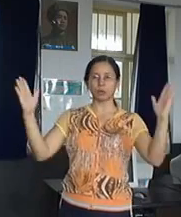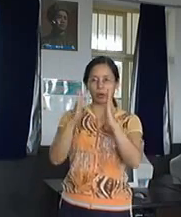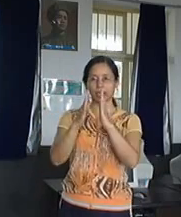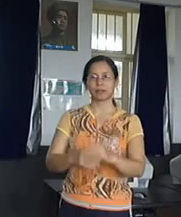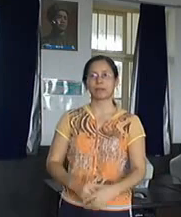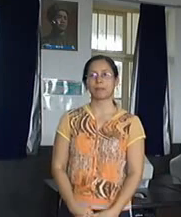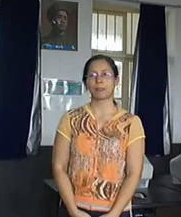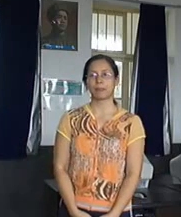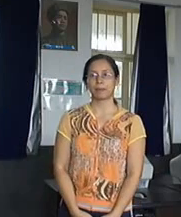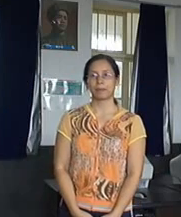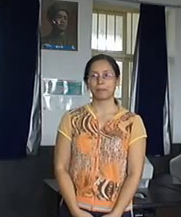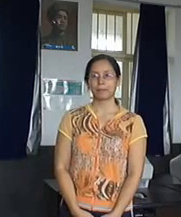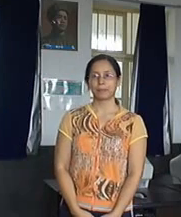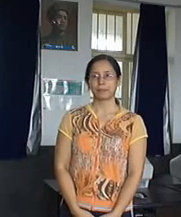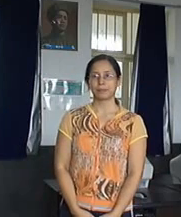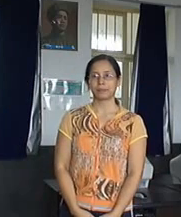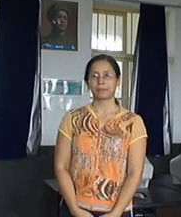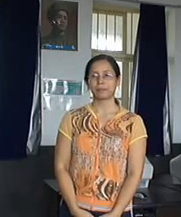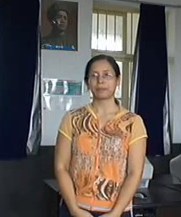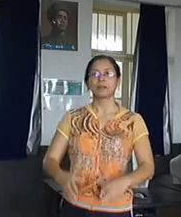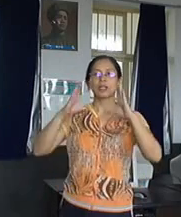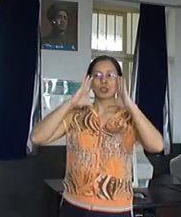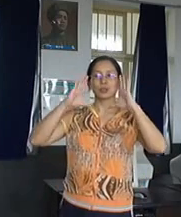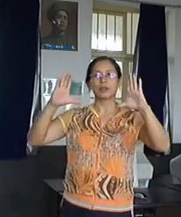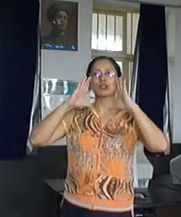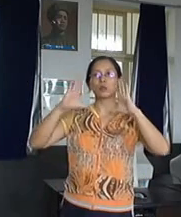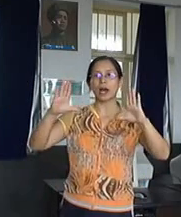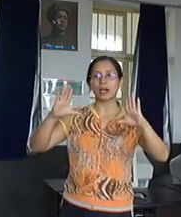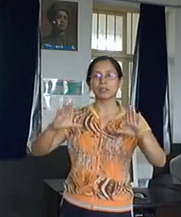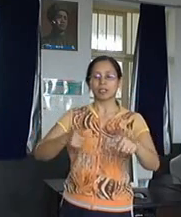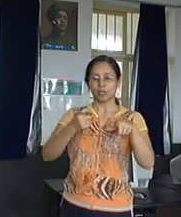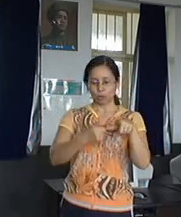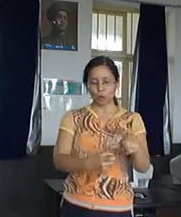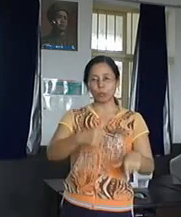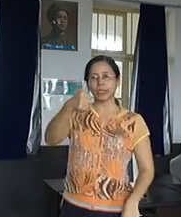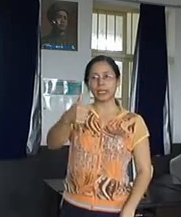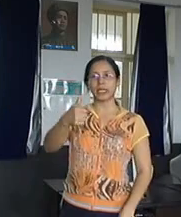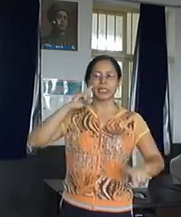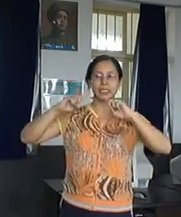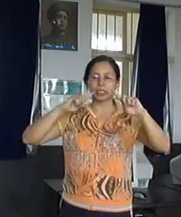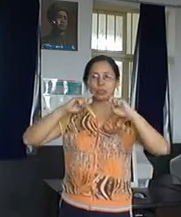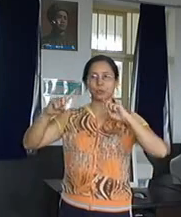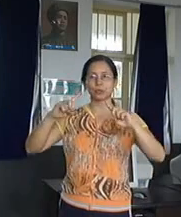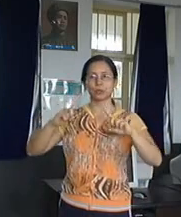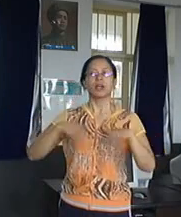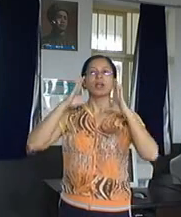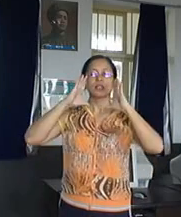会。 宣传公益歌曲， 宣传公益歌曲，